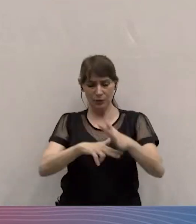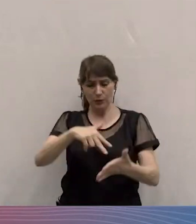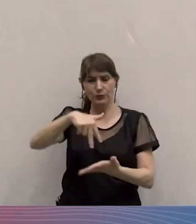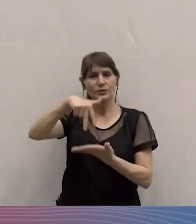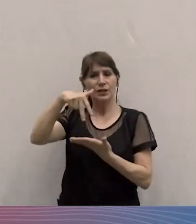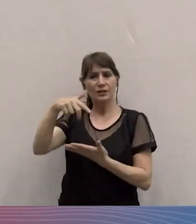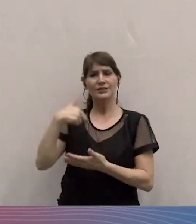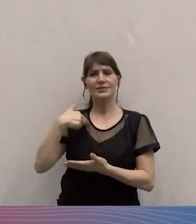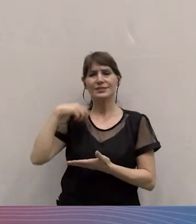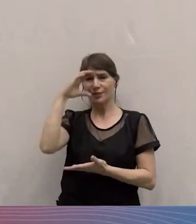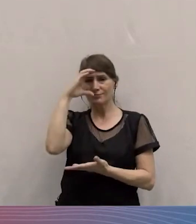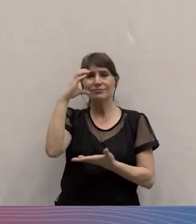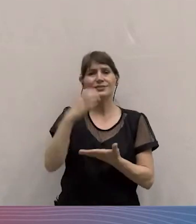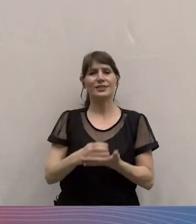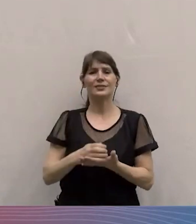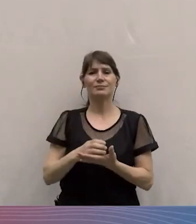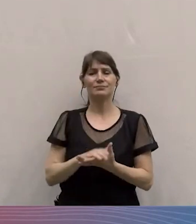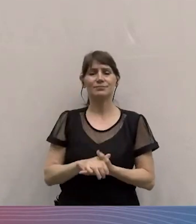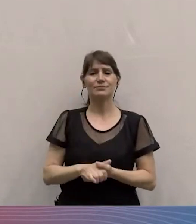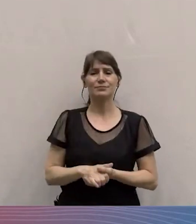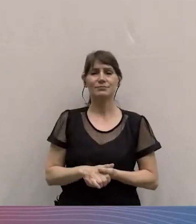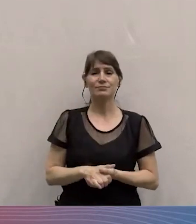no momento que eu criei,